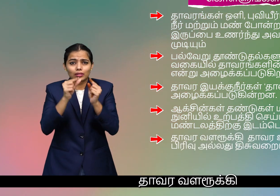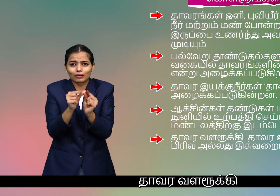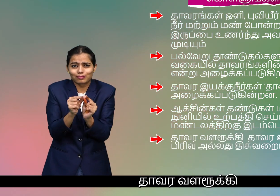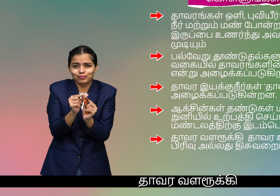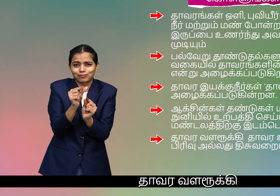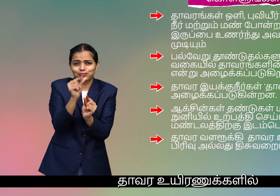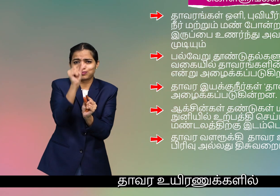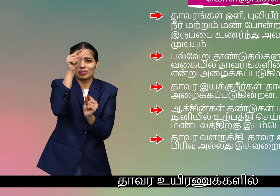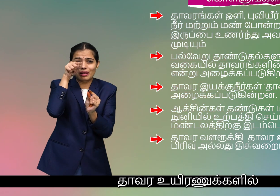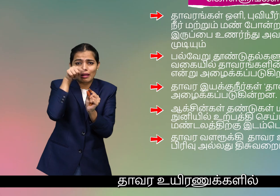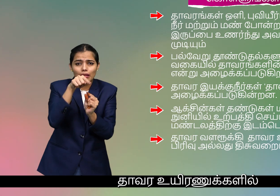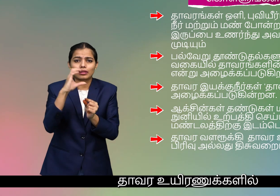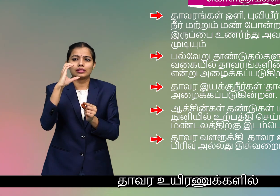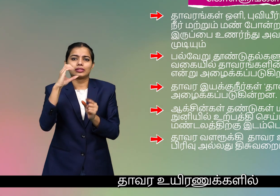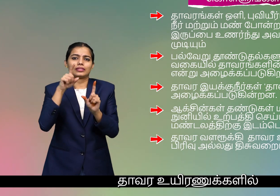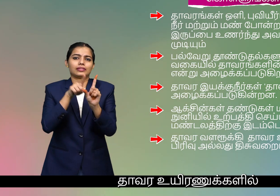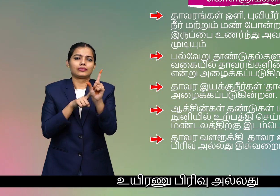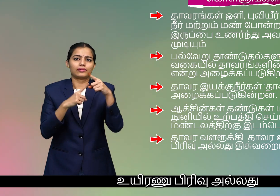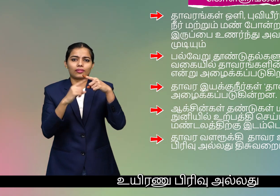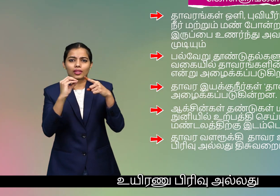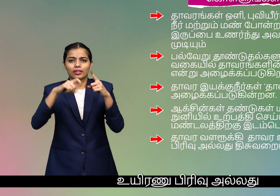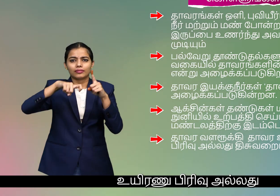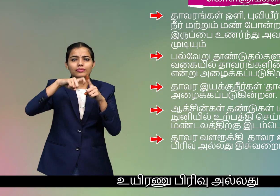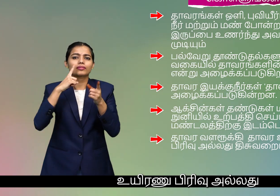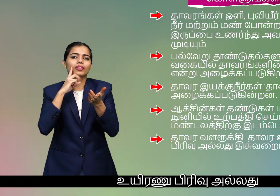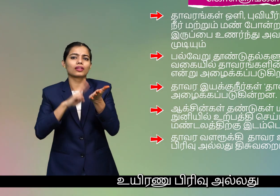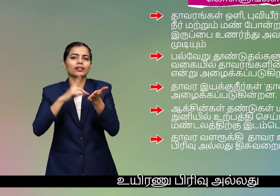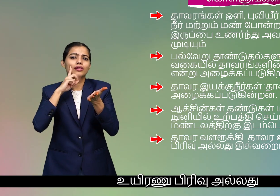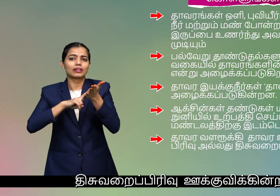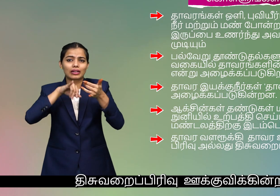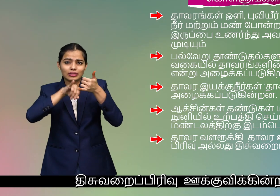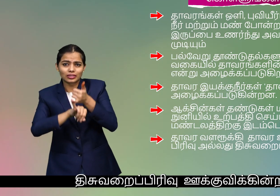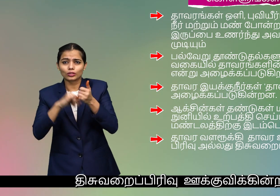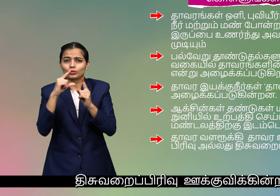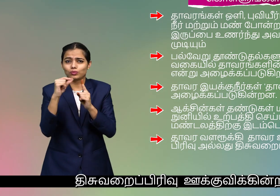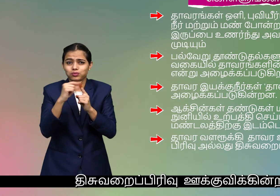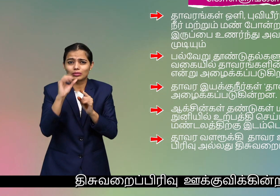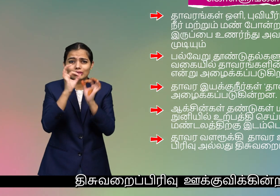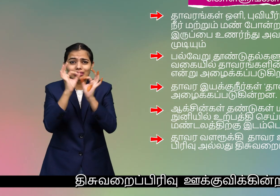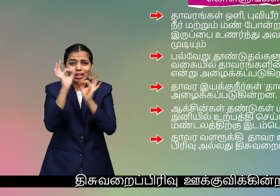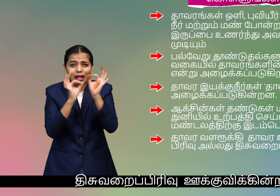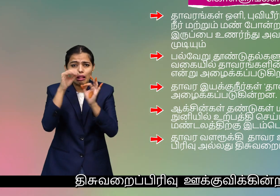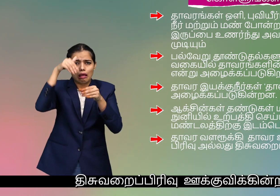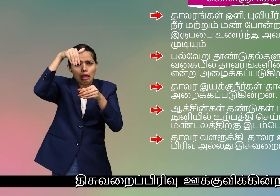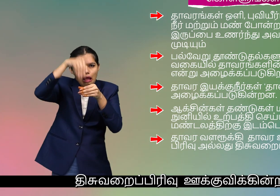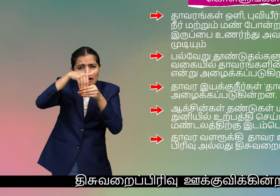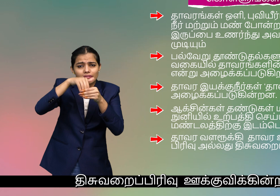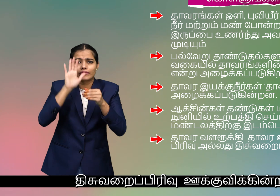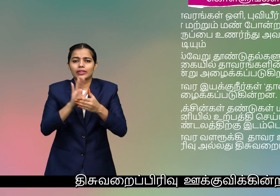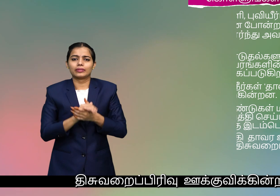தாவர வளருக்கி தாவர உயிரணுக்களில் உயிரணு பிரிவு அல்லது திசுவரை பிரிவு ஊக்குவிக்கின்றன.